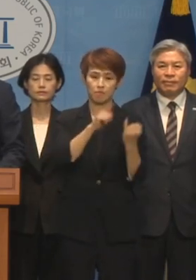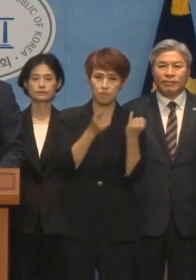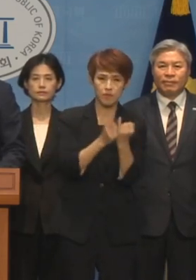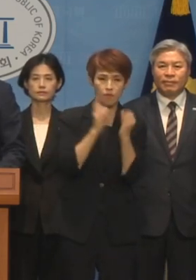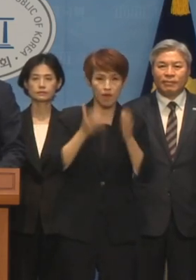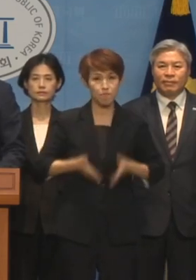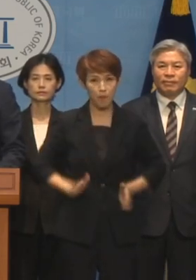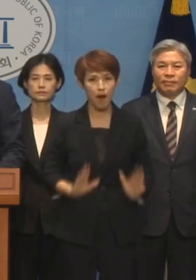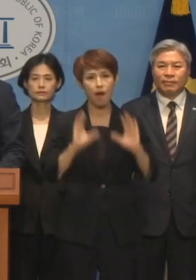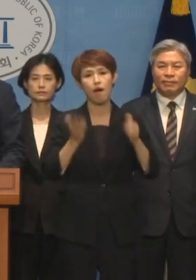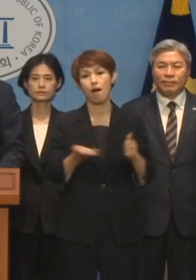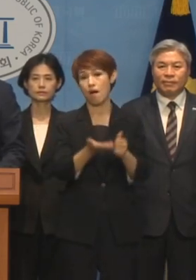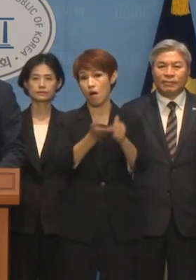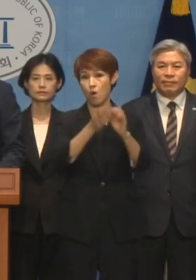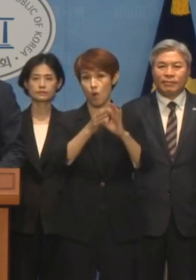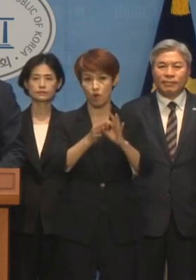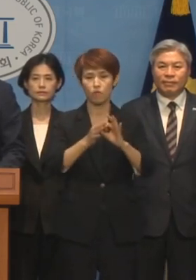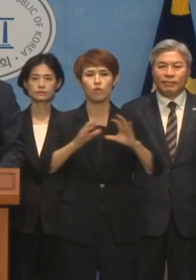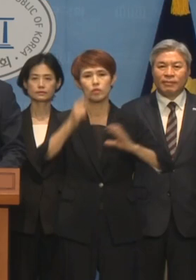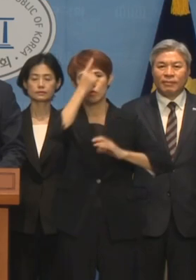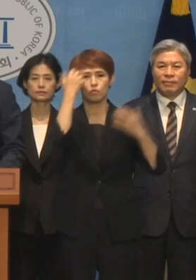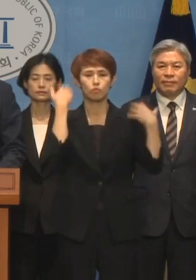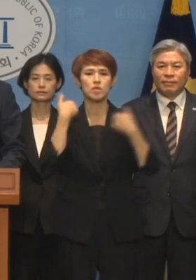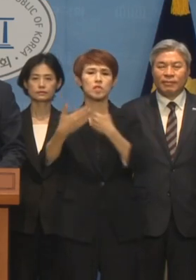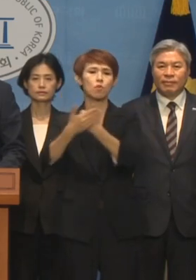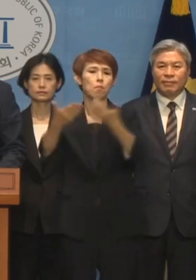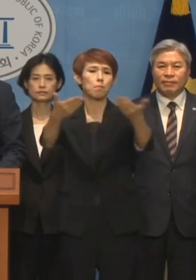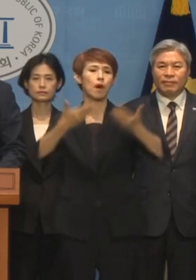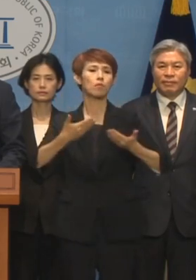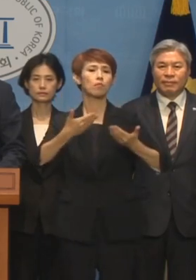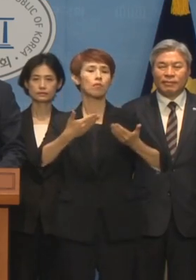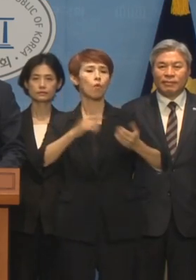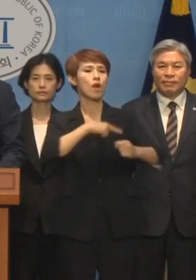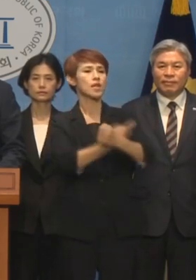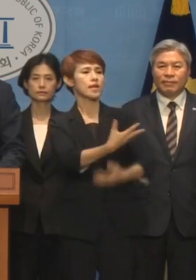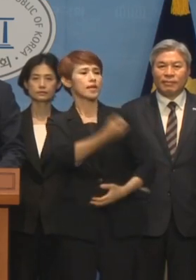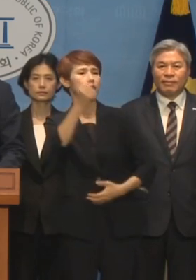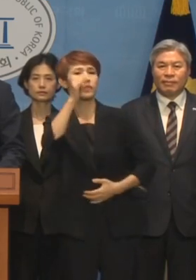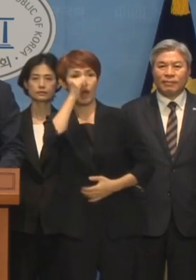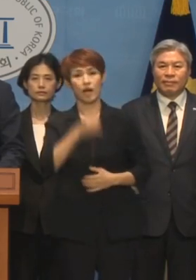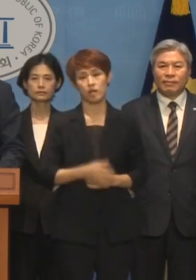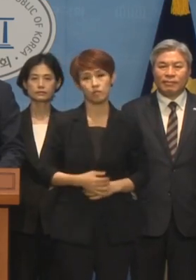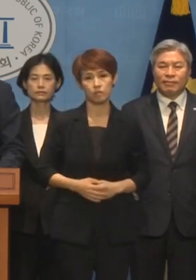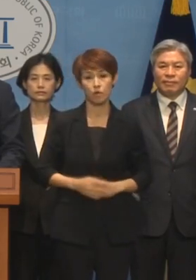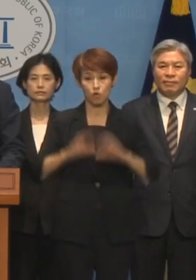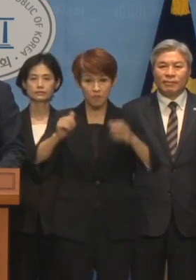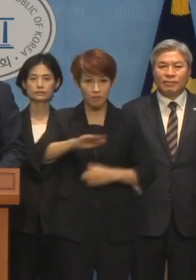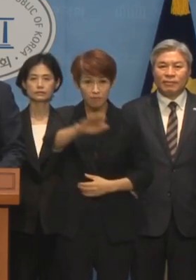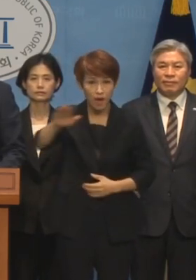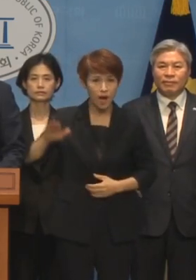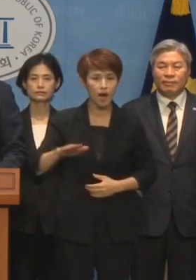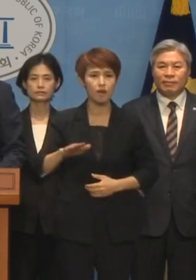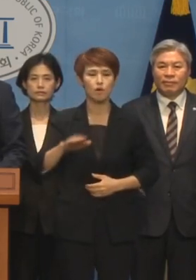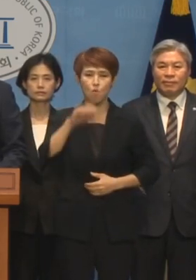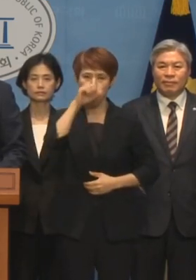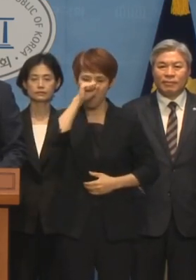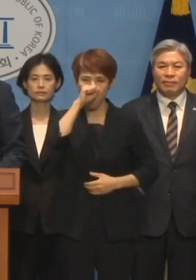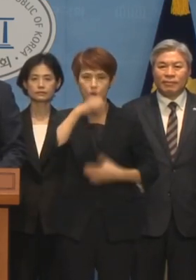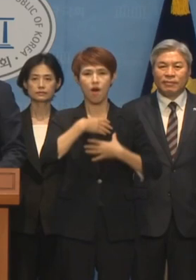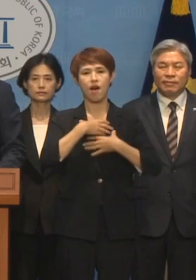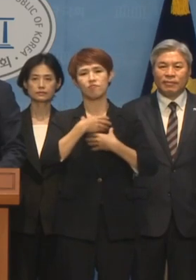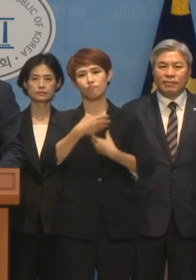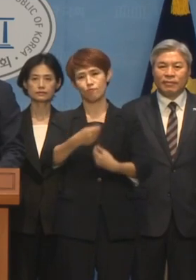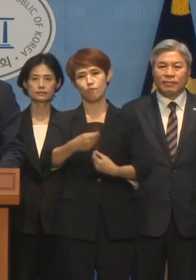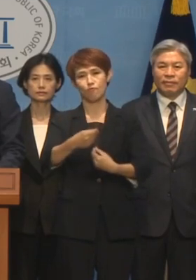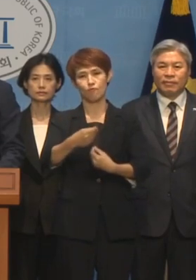출산, 양육과 관련하여 국가의 지원을 받을 권리를 가진다. 모든 국민은 쾌적하고